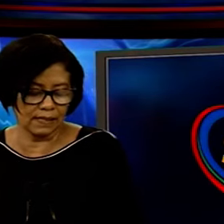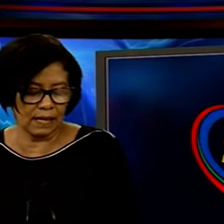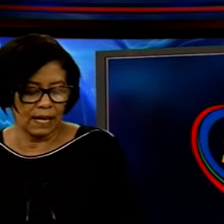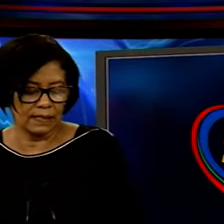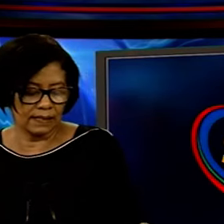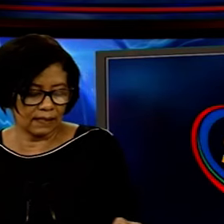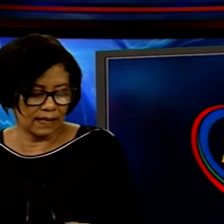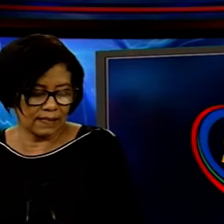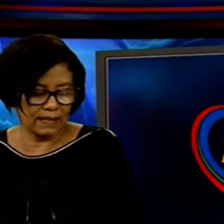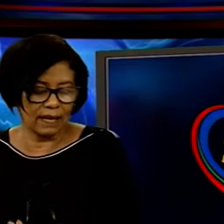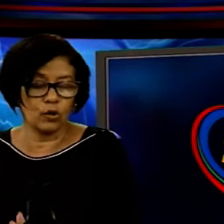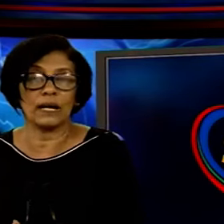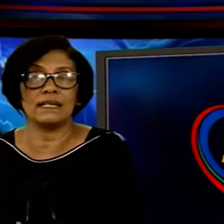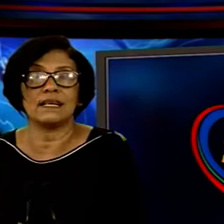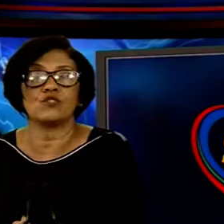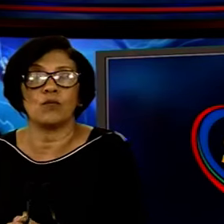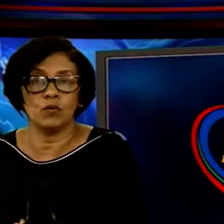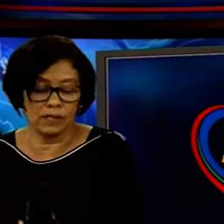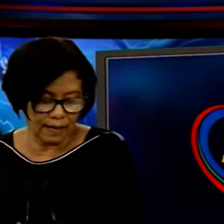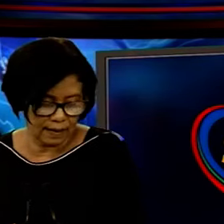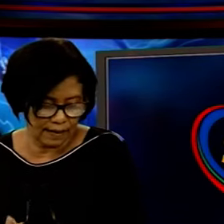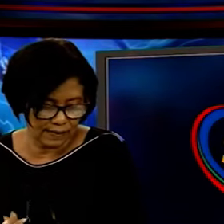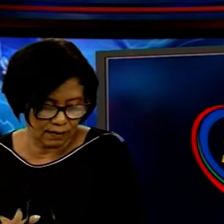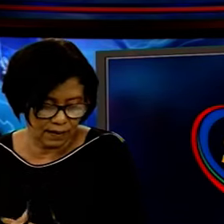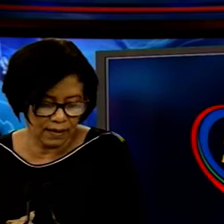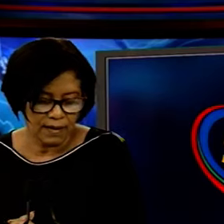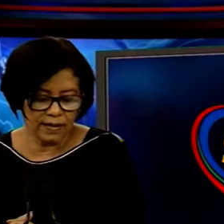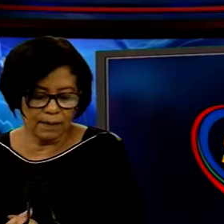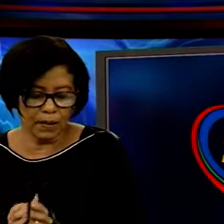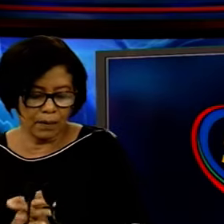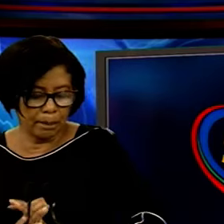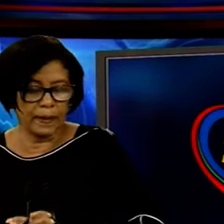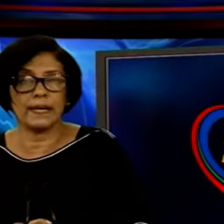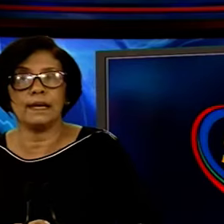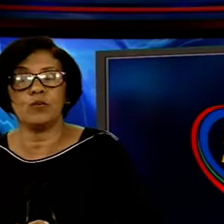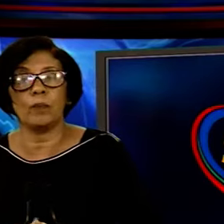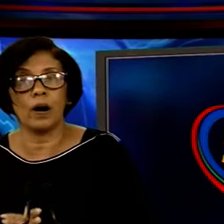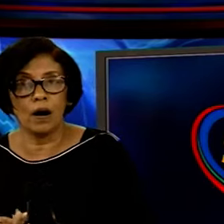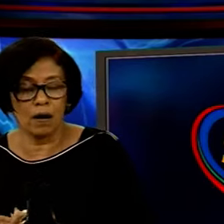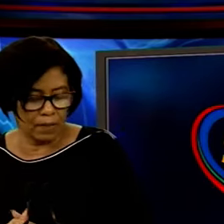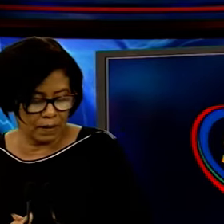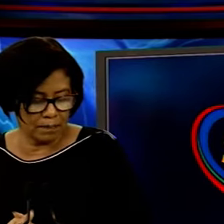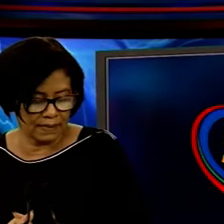plus. Directeur général de l'Organisation mondiale la santé, il demande bon pays pour